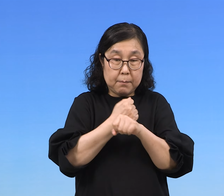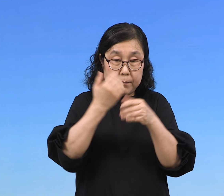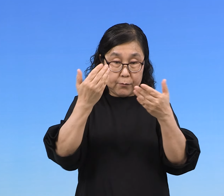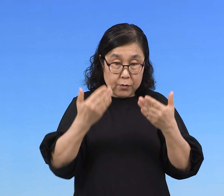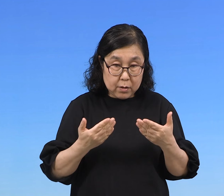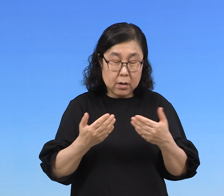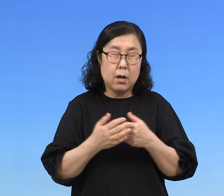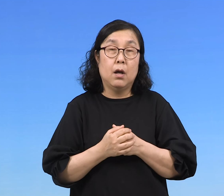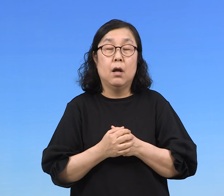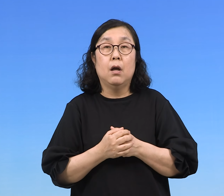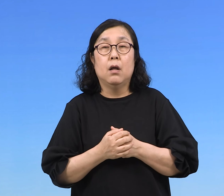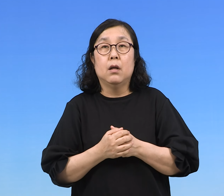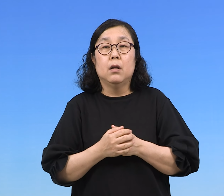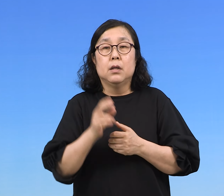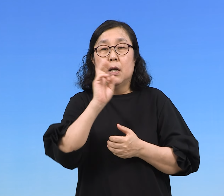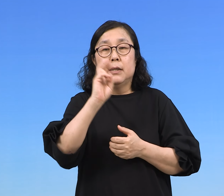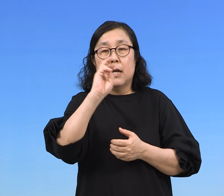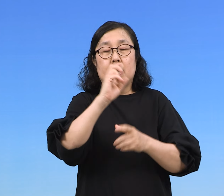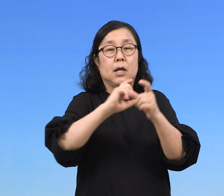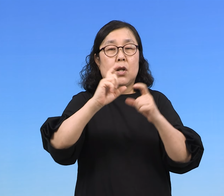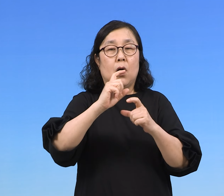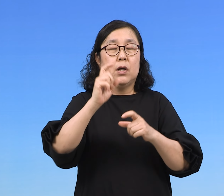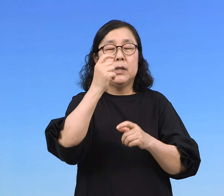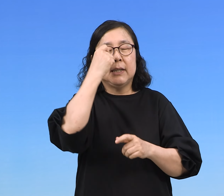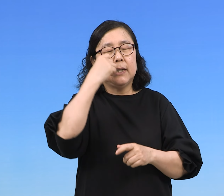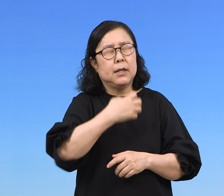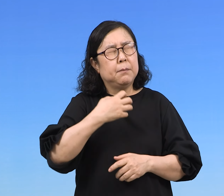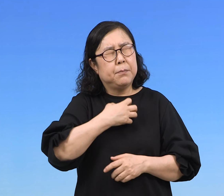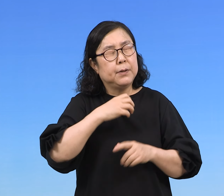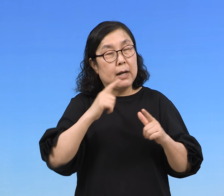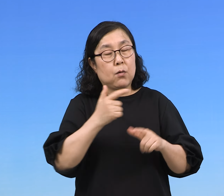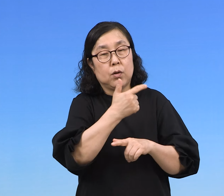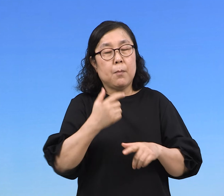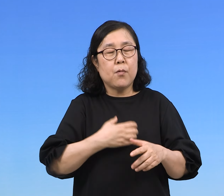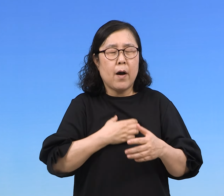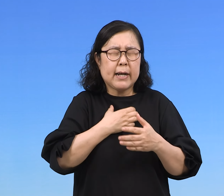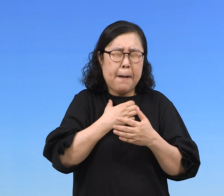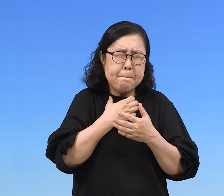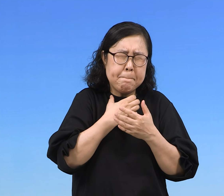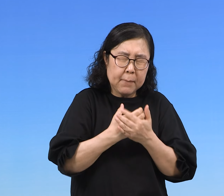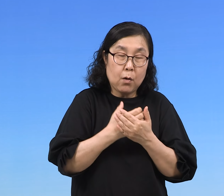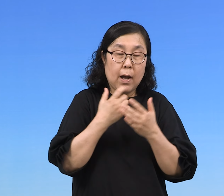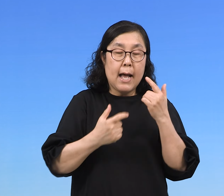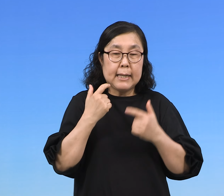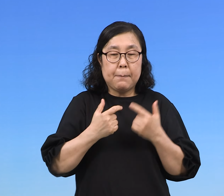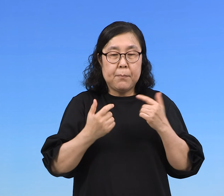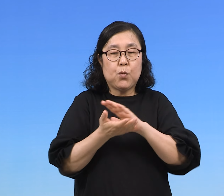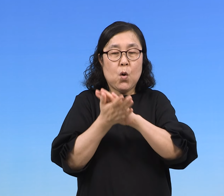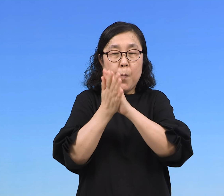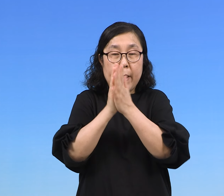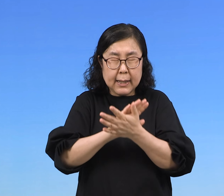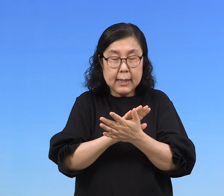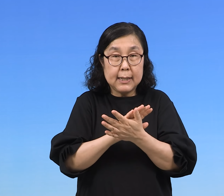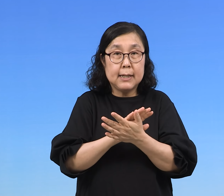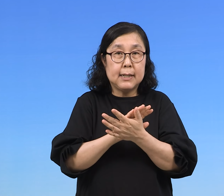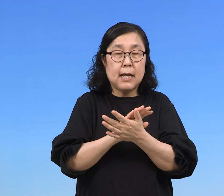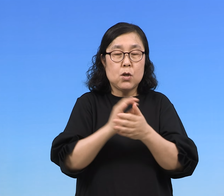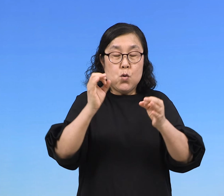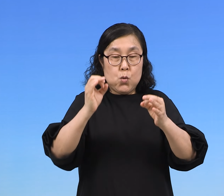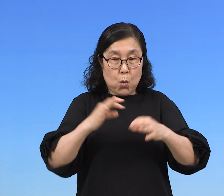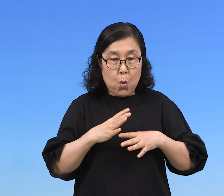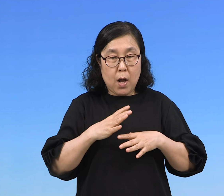토요일이에요. 이 찬양이 더 이상 슬프지 않고 너무 감격과 너무 기쁨으로 바뀌는